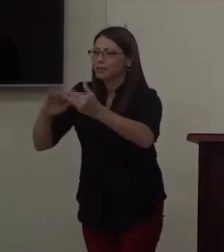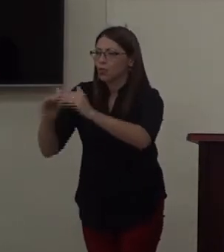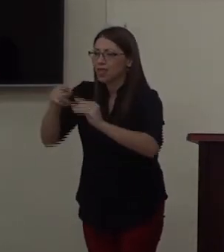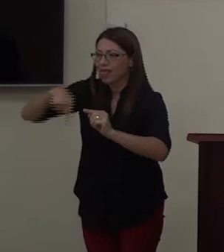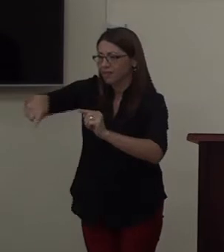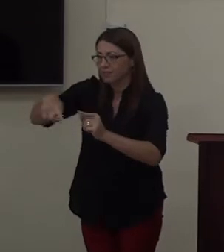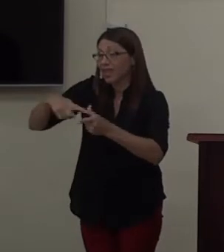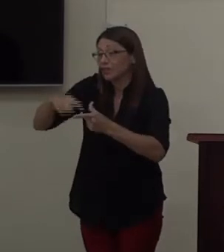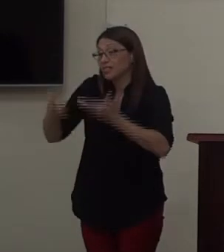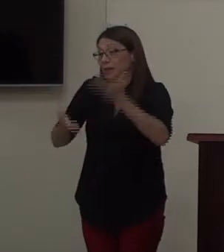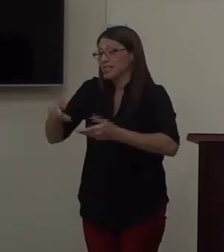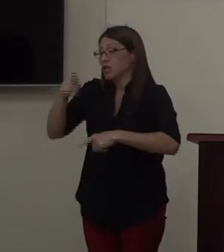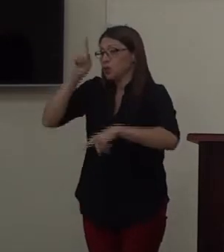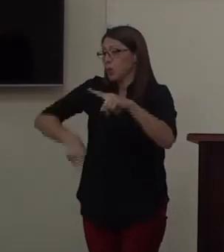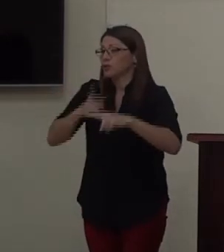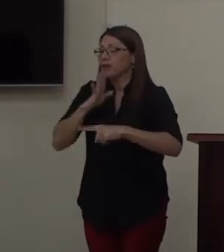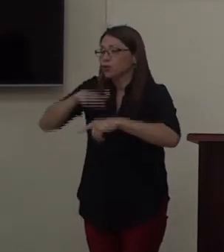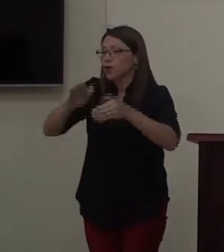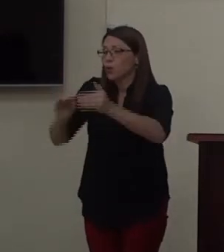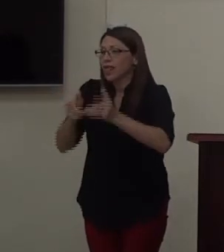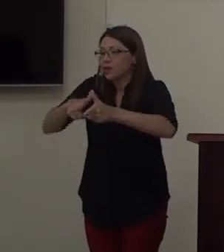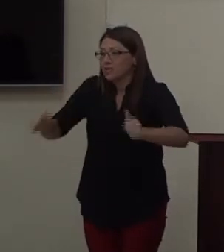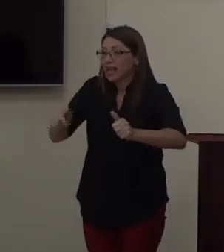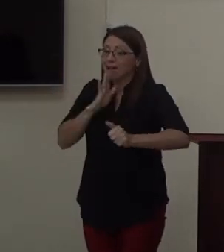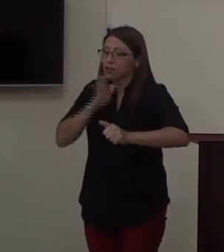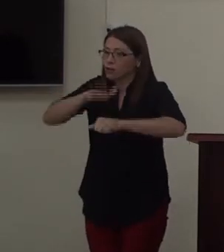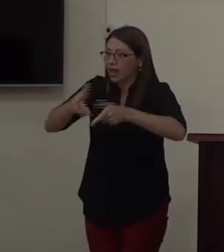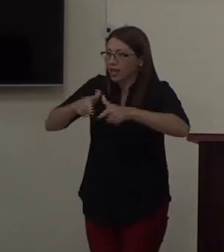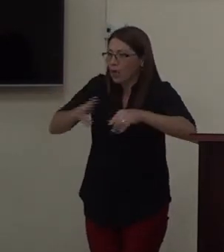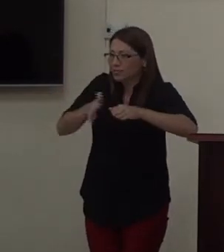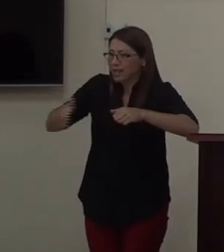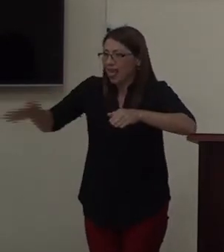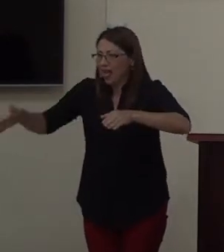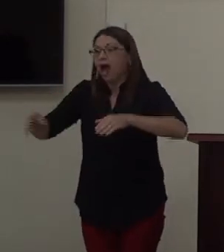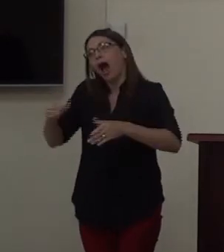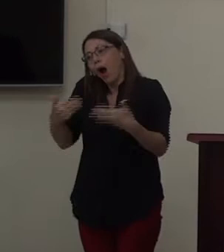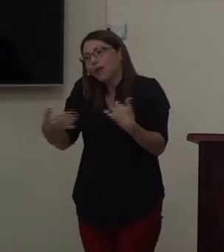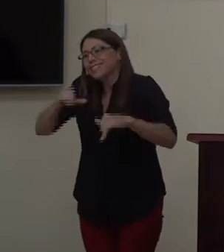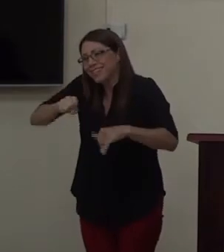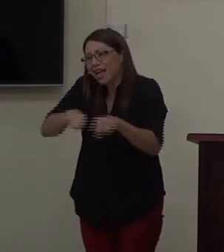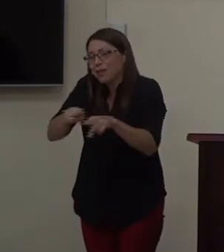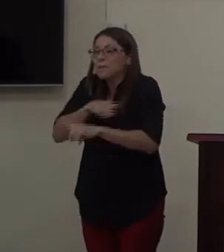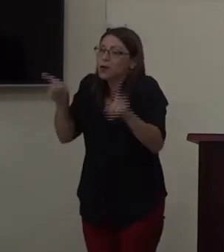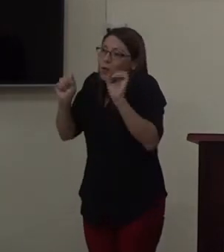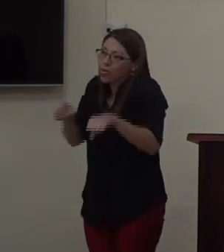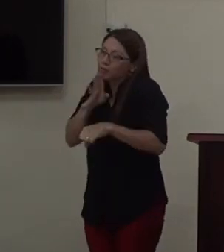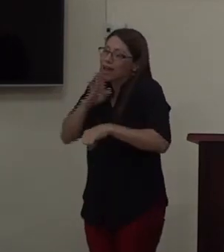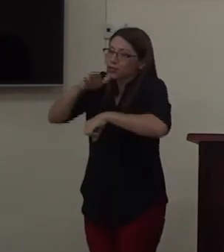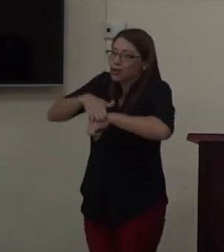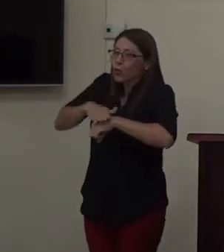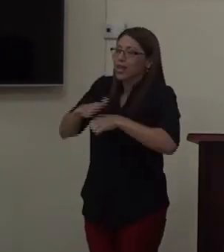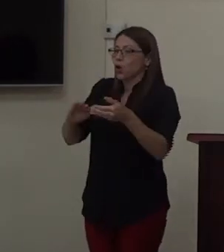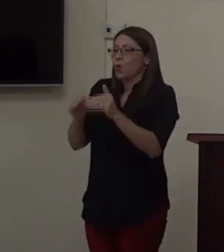hablar necesariamente de comunidad lingüística, refiriéndonos a la lengua desplazada, aunque sí también, sino más bien más de comunidad identitaria. Y